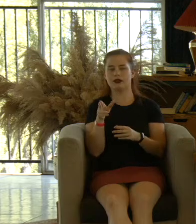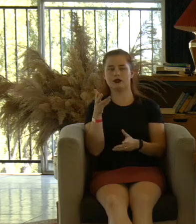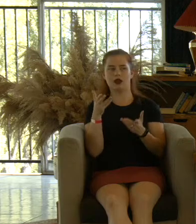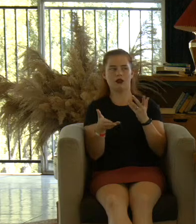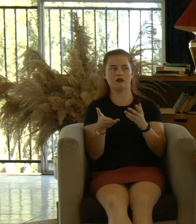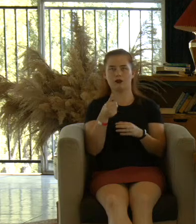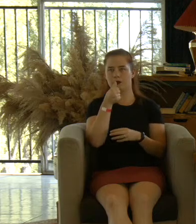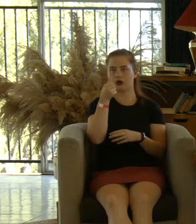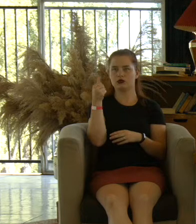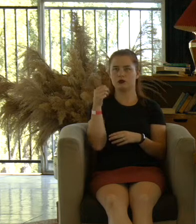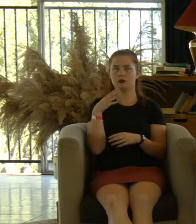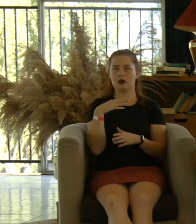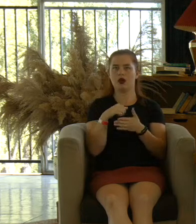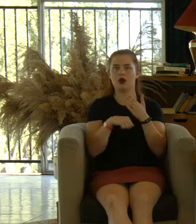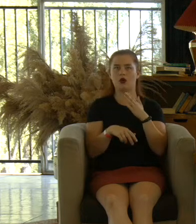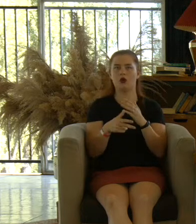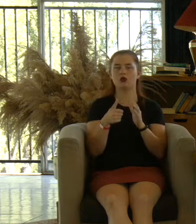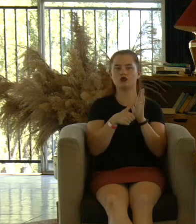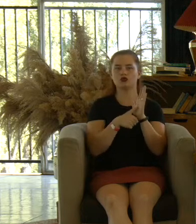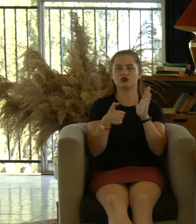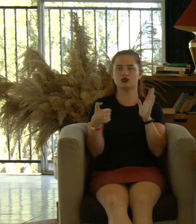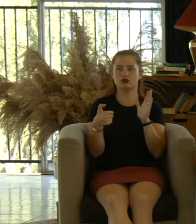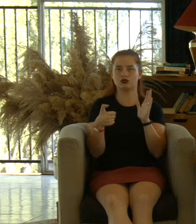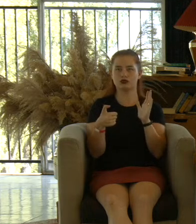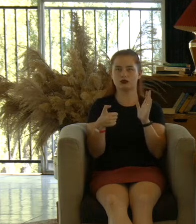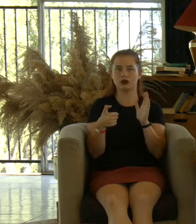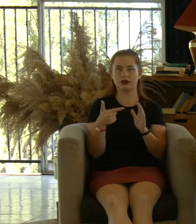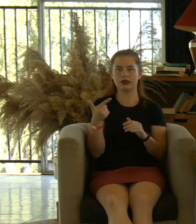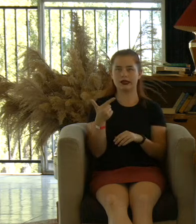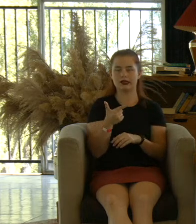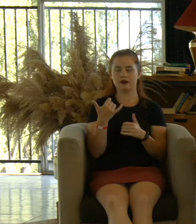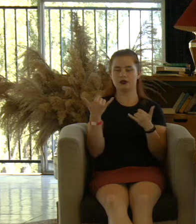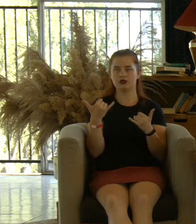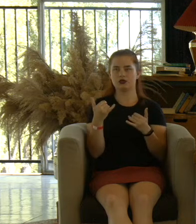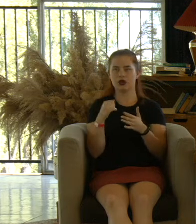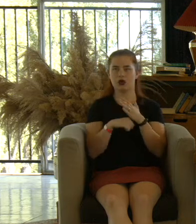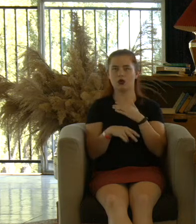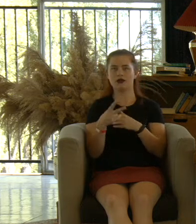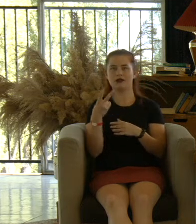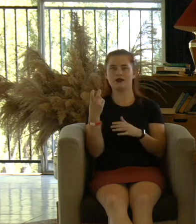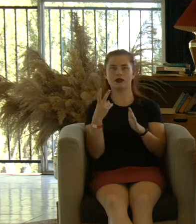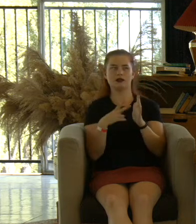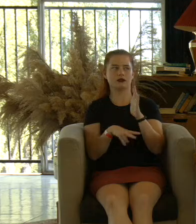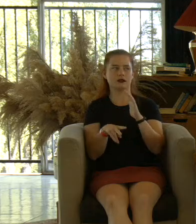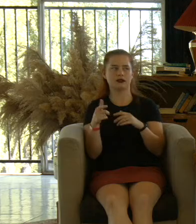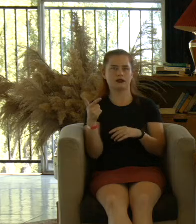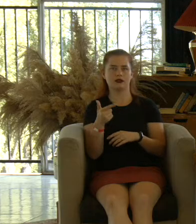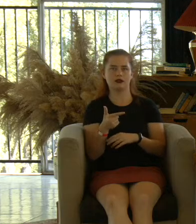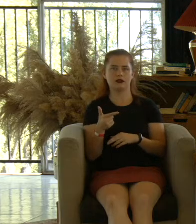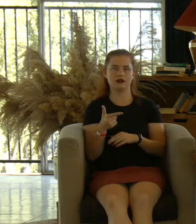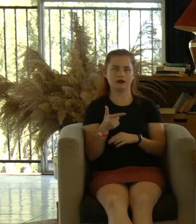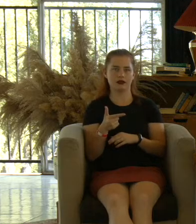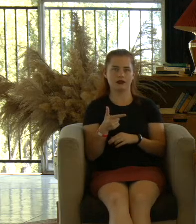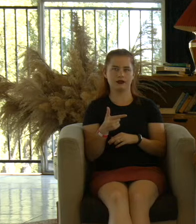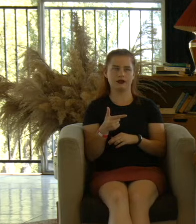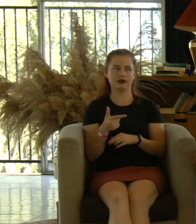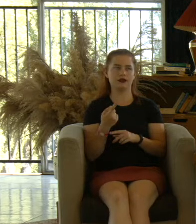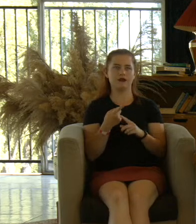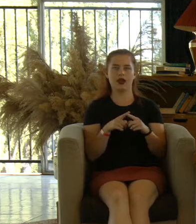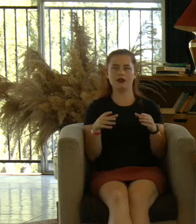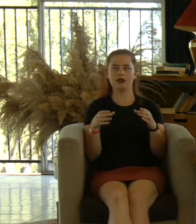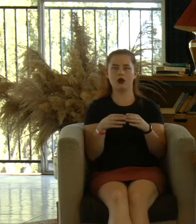стартовало от 600 гривен, то есть 120 евро, то сейчас уже стартует от 270, если не ошибаюсь. Конечно же, в этой категории